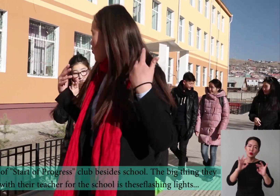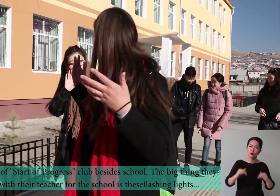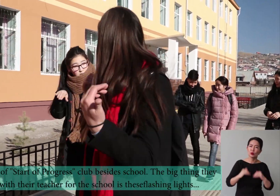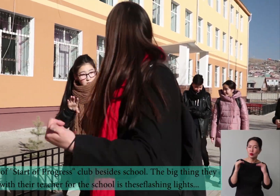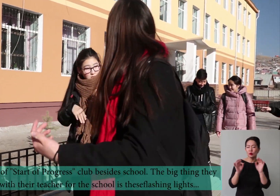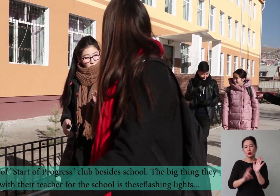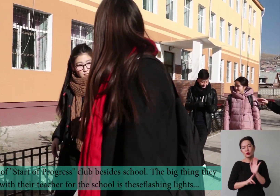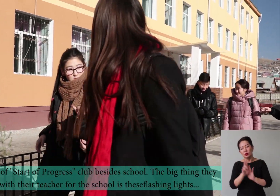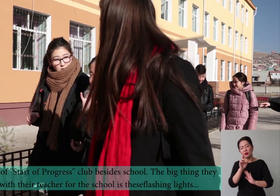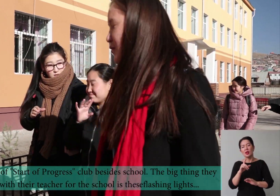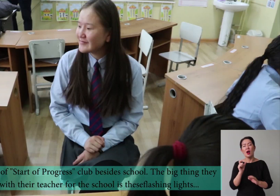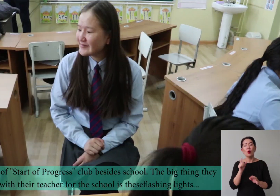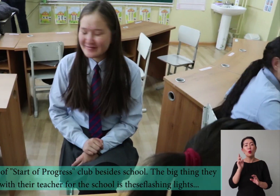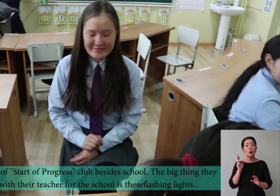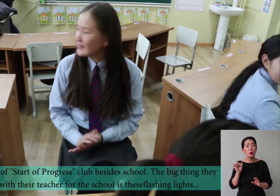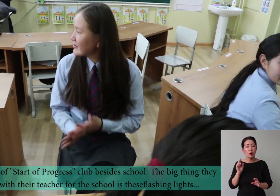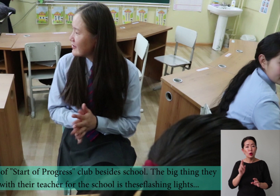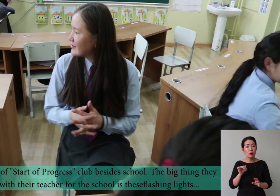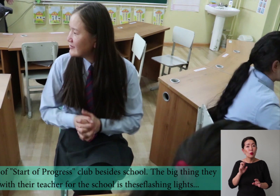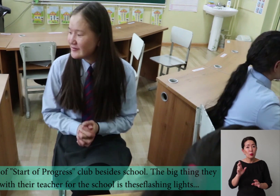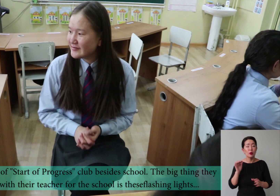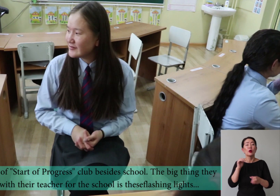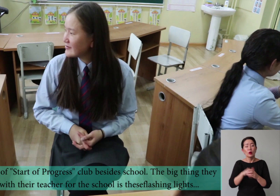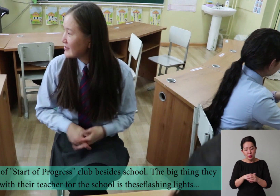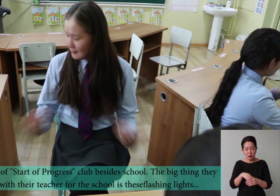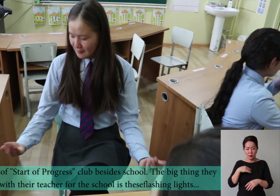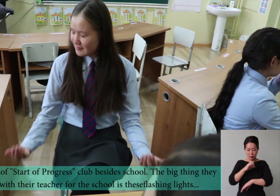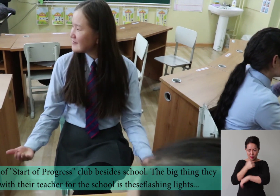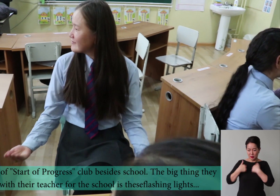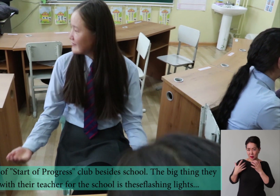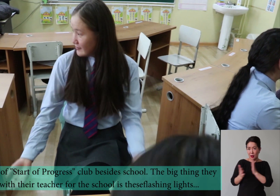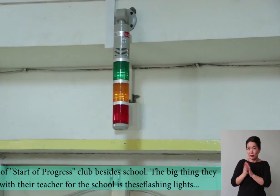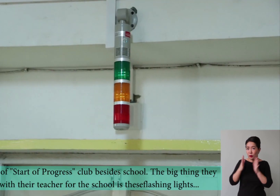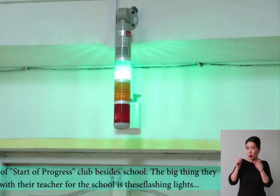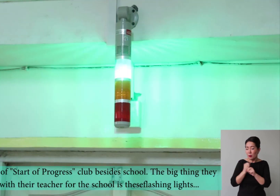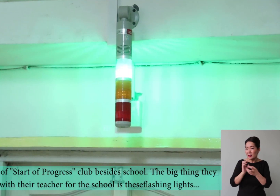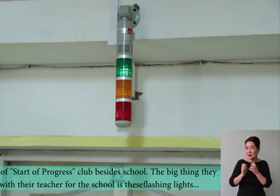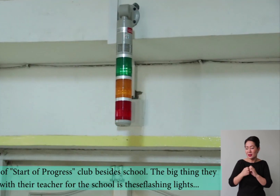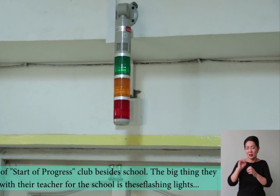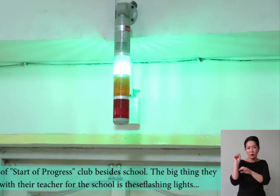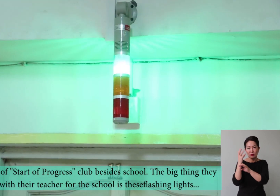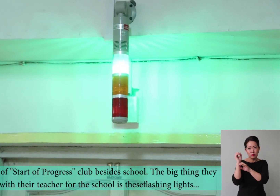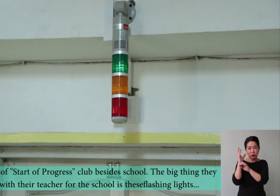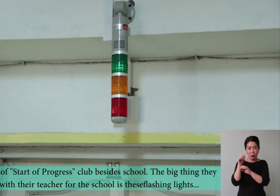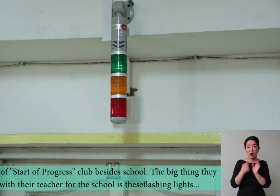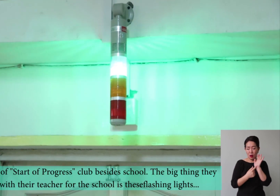эхлэл клубт явдаг. Тэд багштайгаа нийлж сургуультай нэг том ажлыг хийсэн нь ээлжлэн анивчих энэ гэрэл юм а.